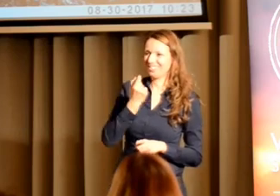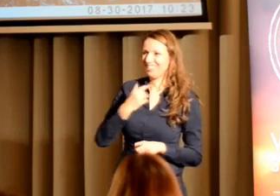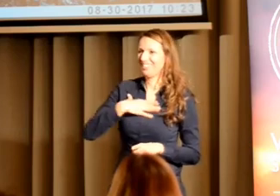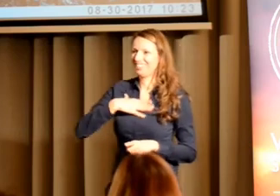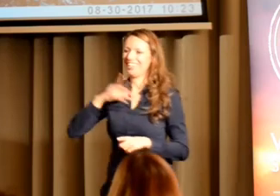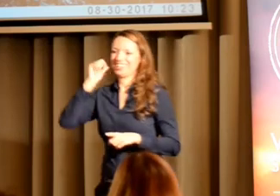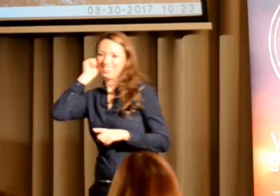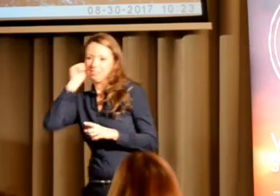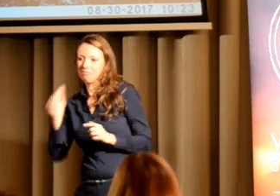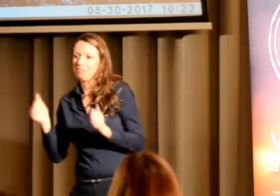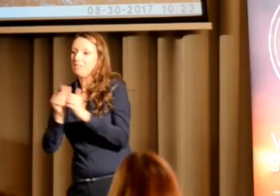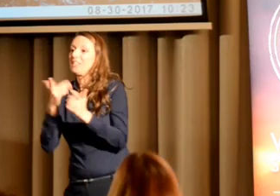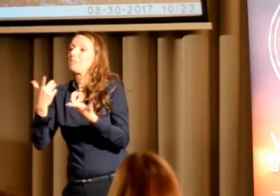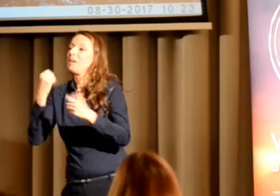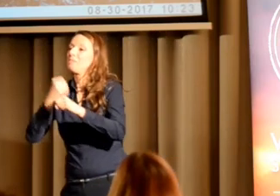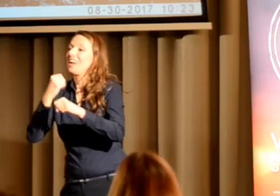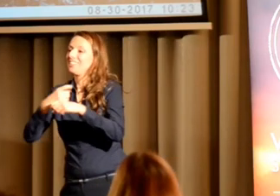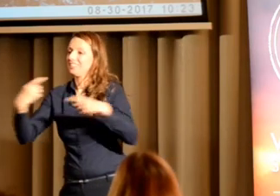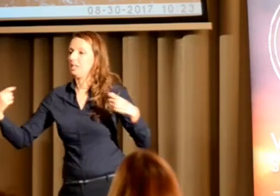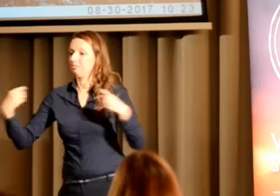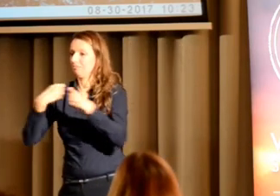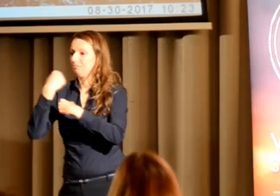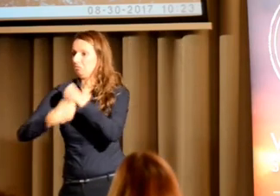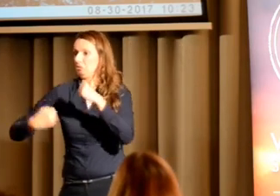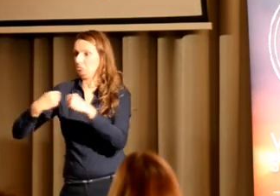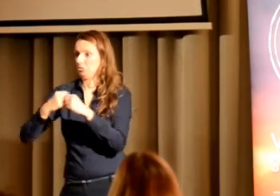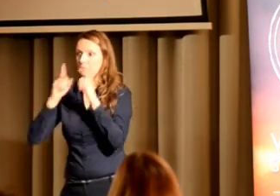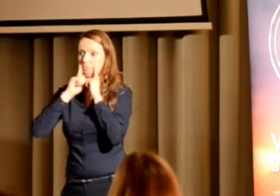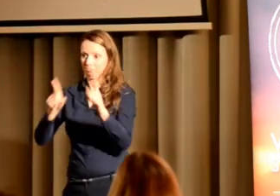Także praca zespołowa, jak to w dobrej rodziny, prawda?